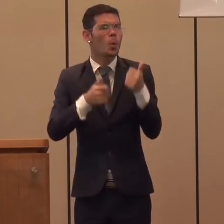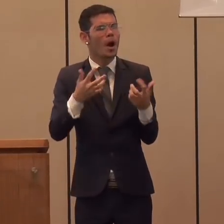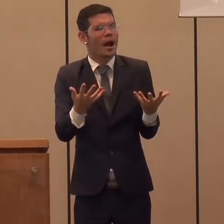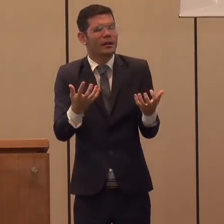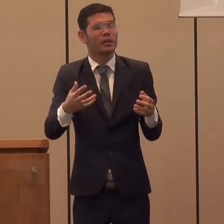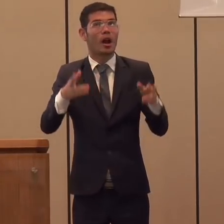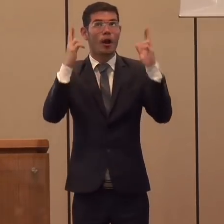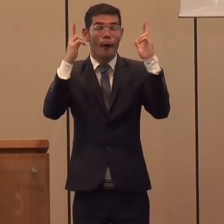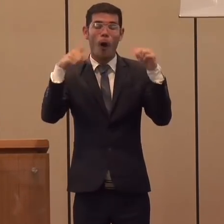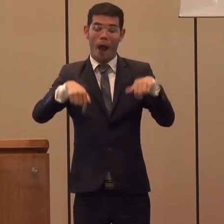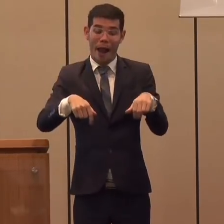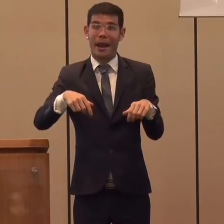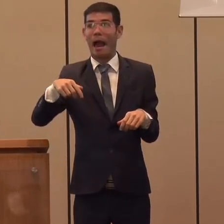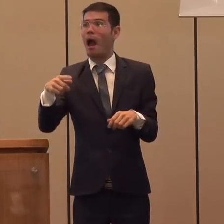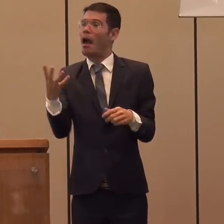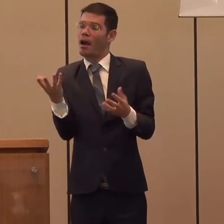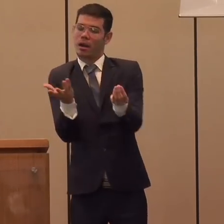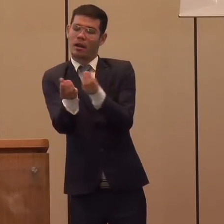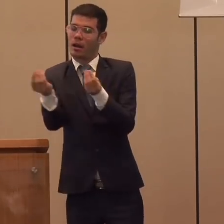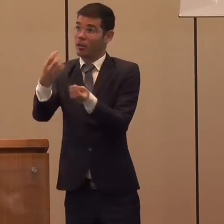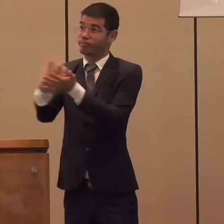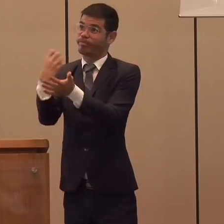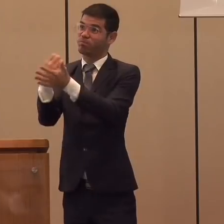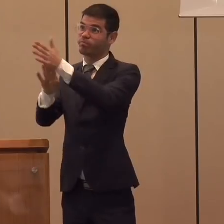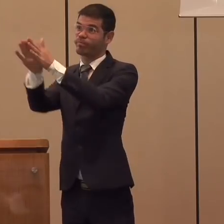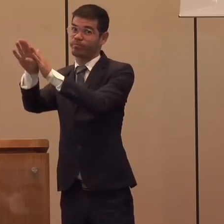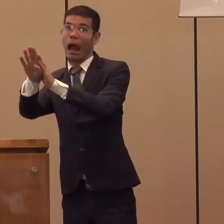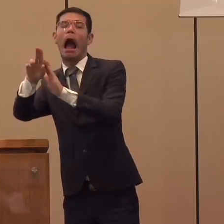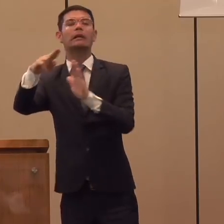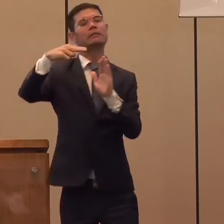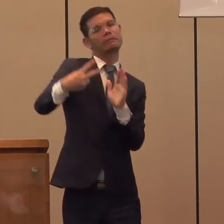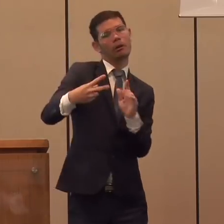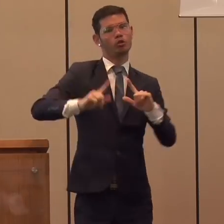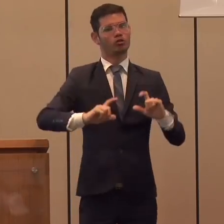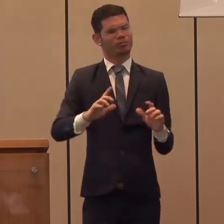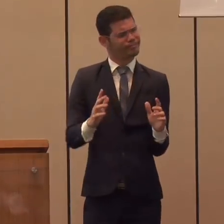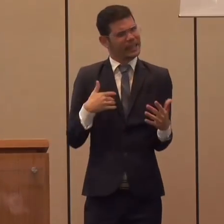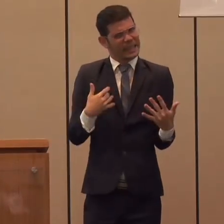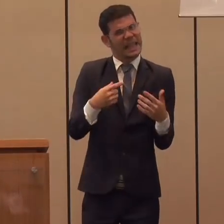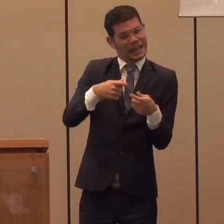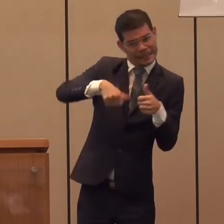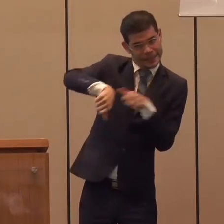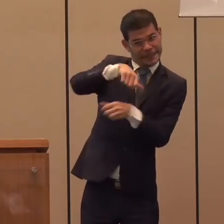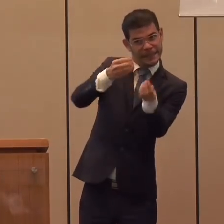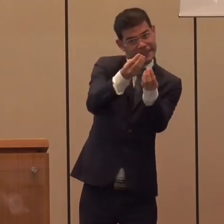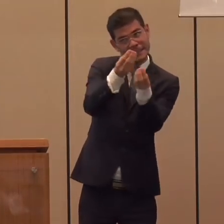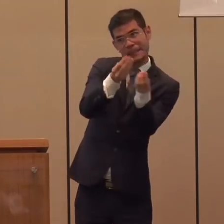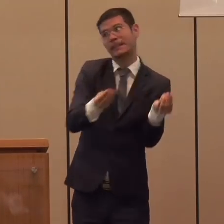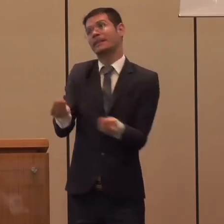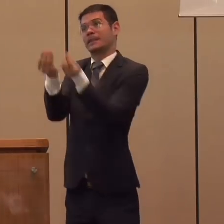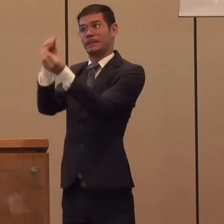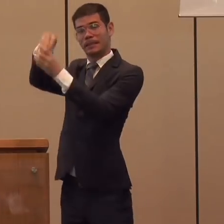de divisas de nuestra economía sino llegar a ser el primero ese es nuestro gran trabajo y eso lo hacemos